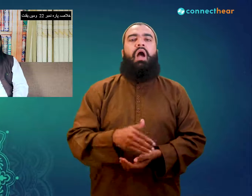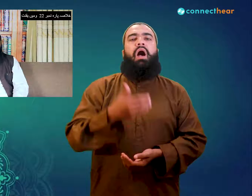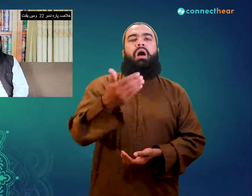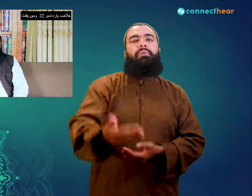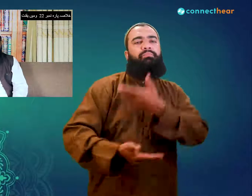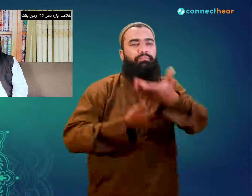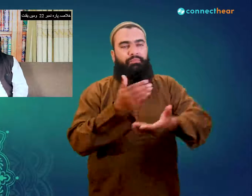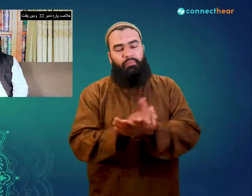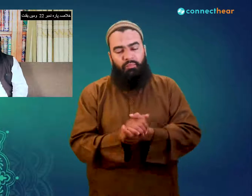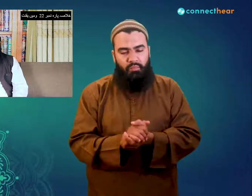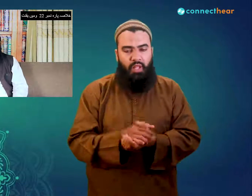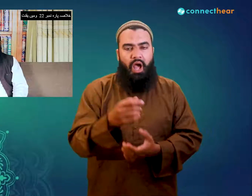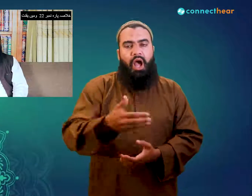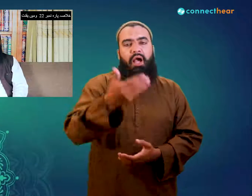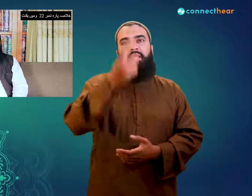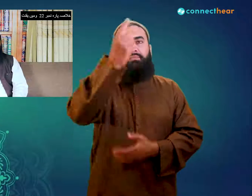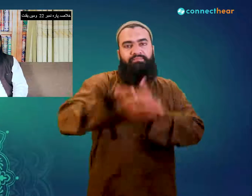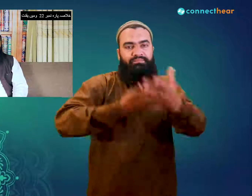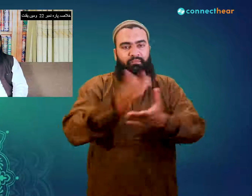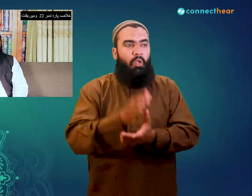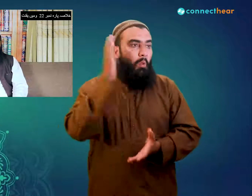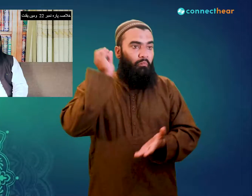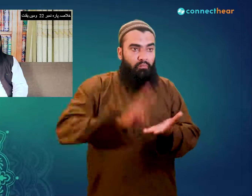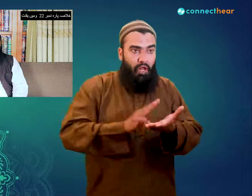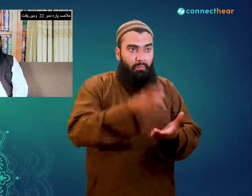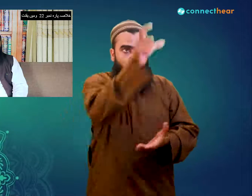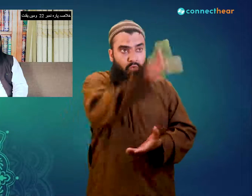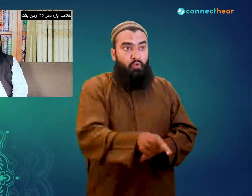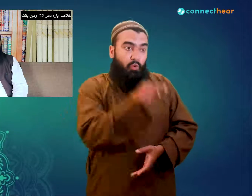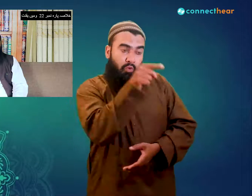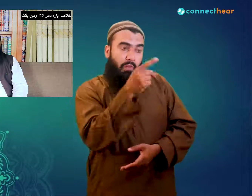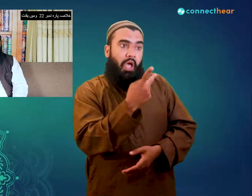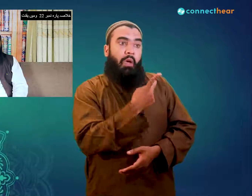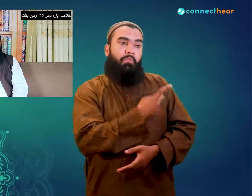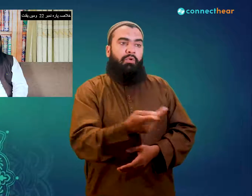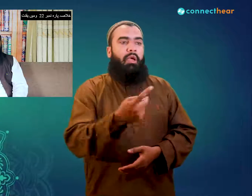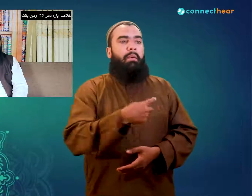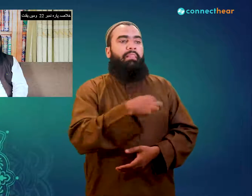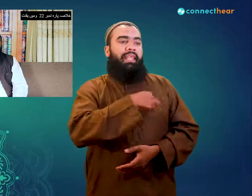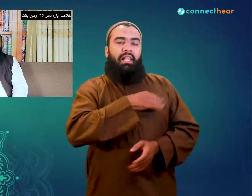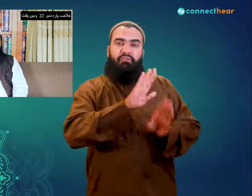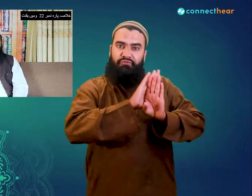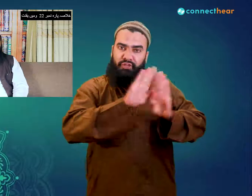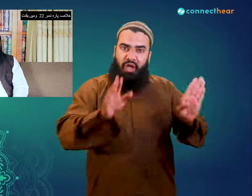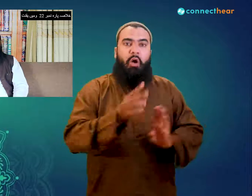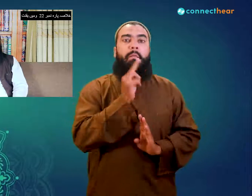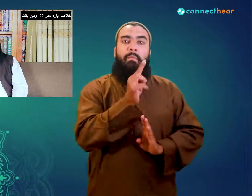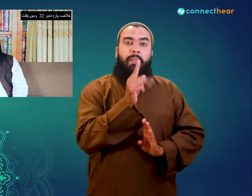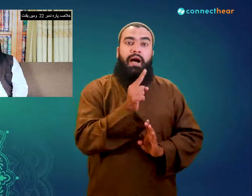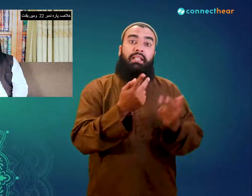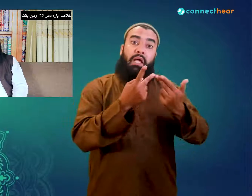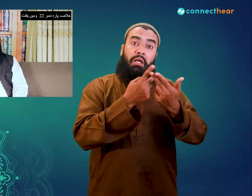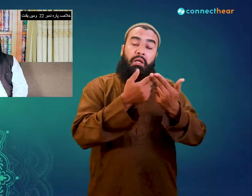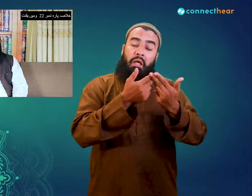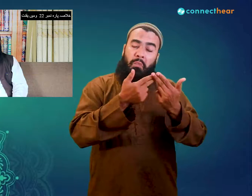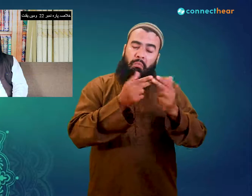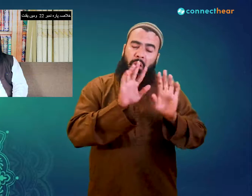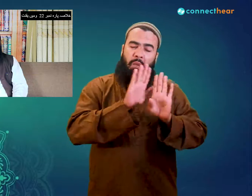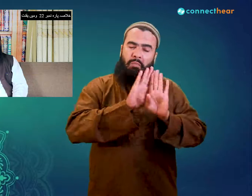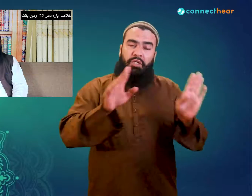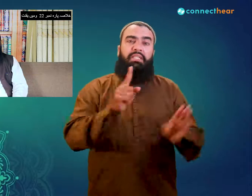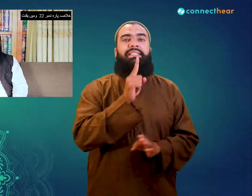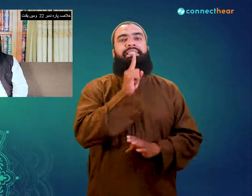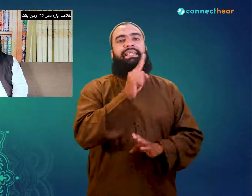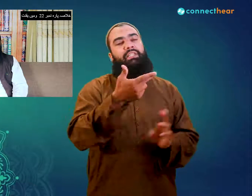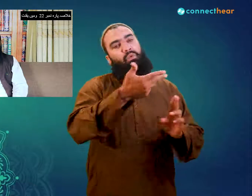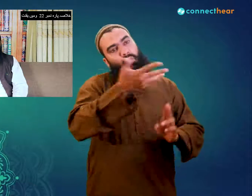ایمان کو تاکید کی گئی کہ وہ تقوی اختیار کریں اور جب بات کریں تو سیدھی بات کیا کریں، لگی